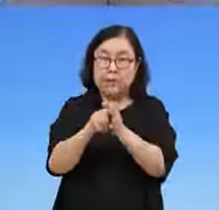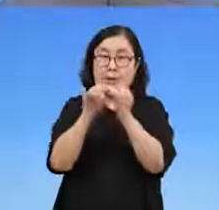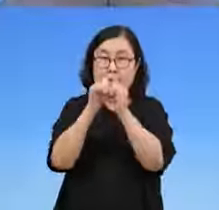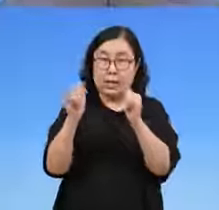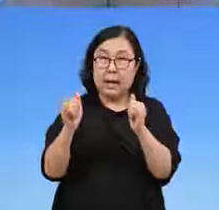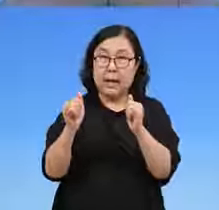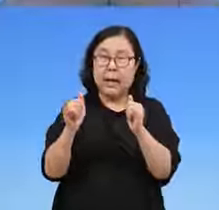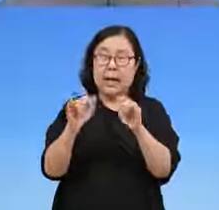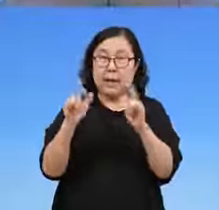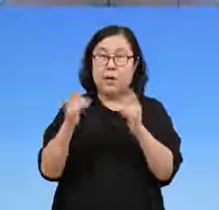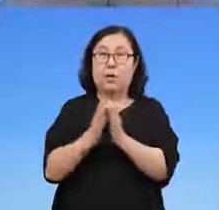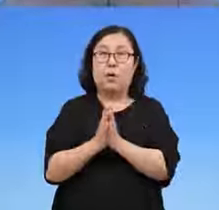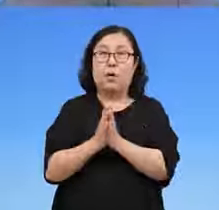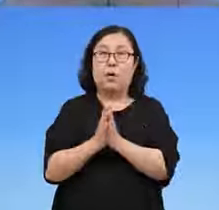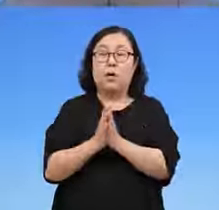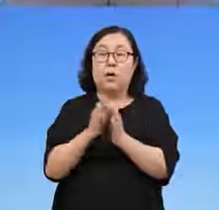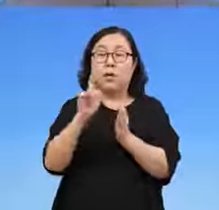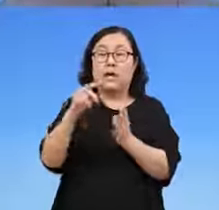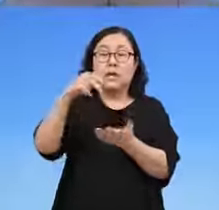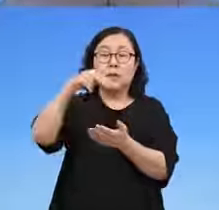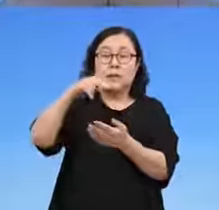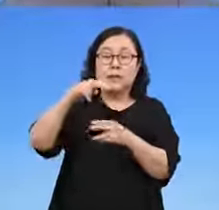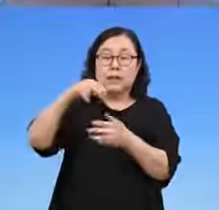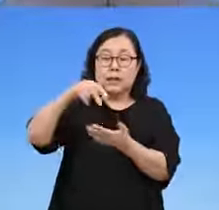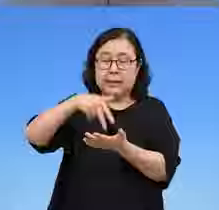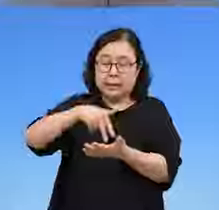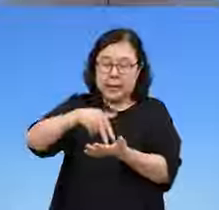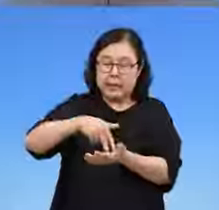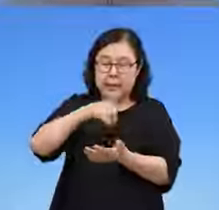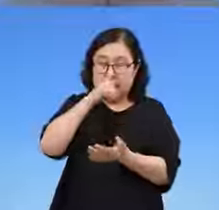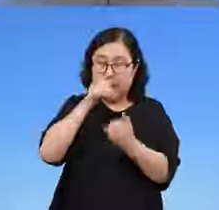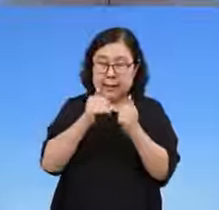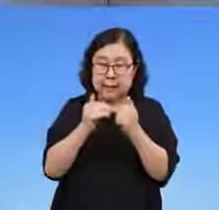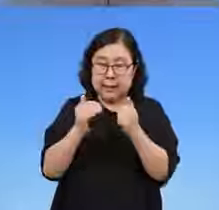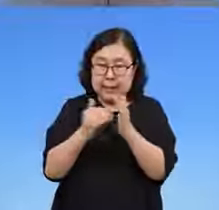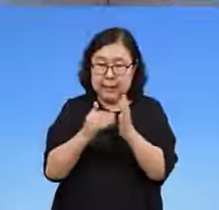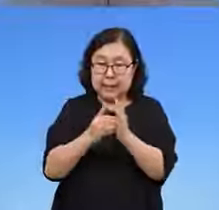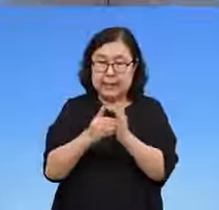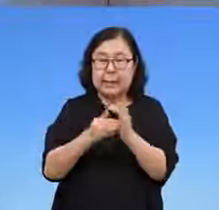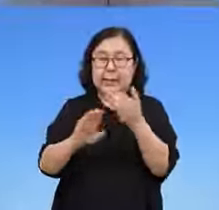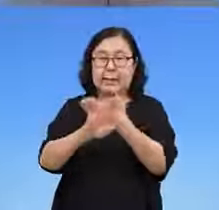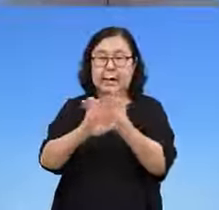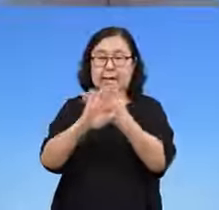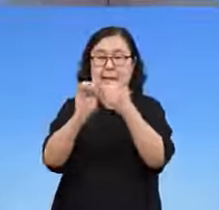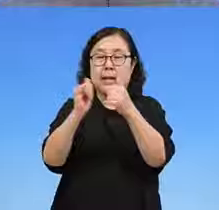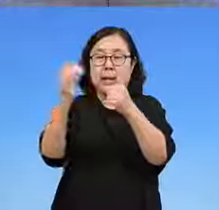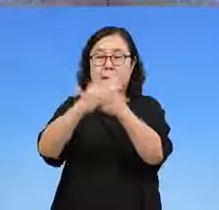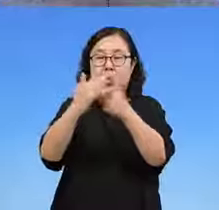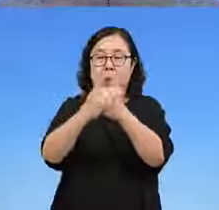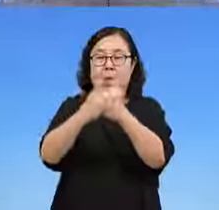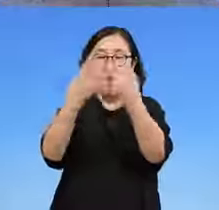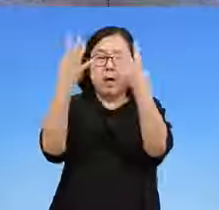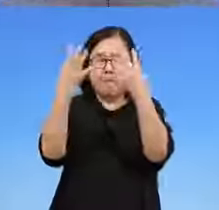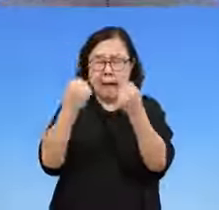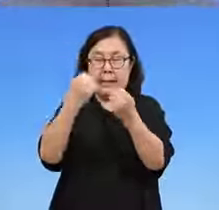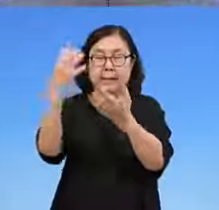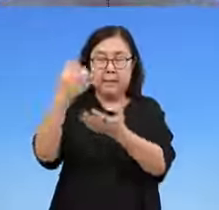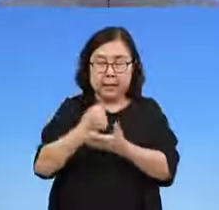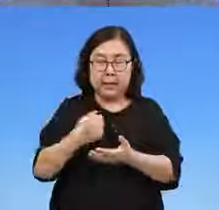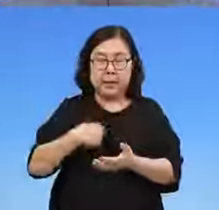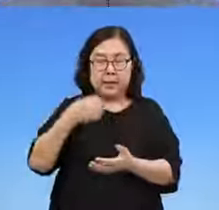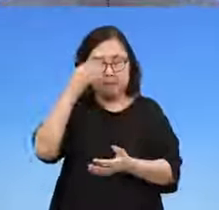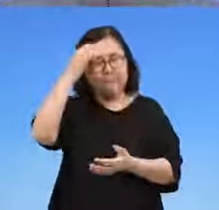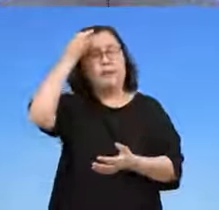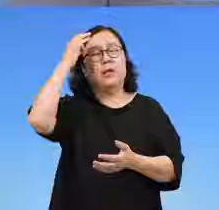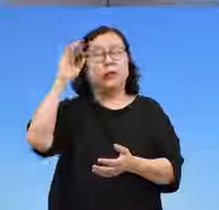서기까지 얼마나 많은 내가 보내준 내 사람의 혜택을 잊고 있었는지 아느냐. 한 주 내내 또 어떤